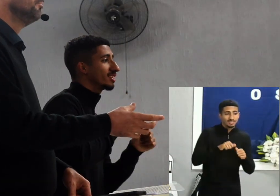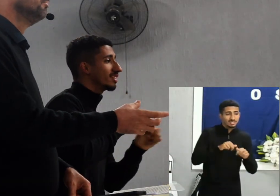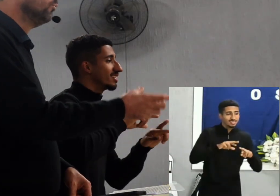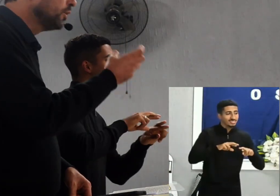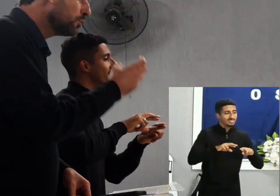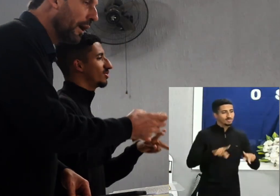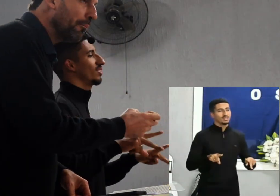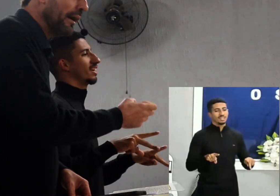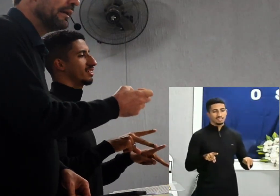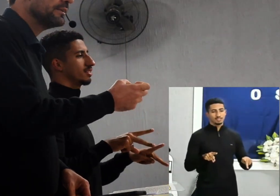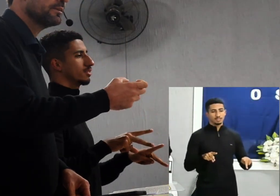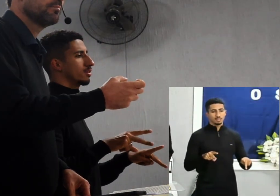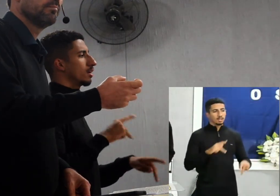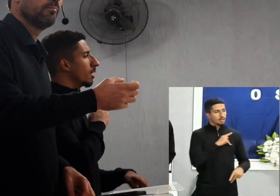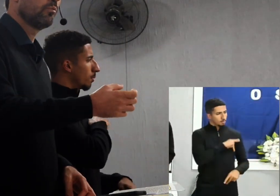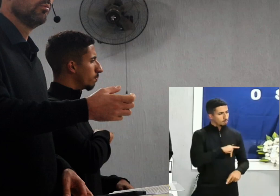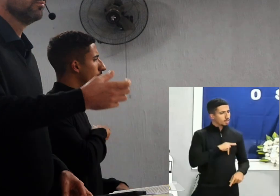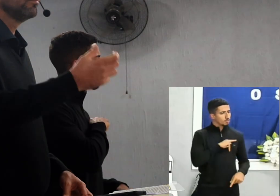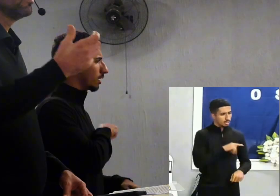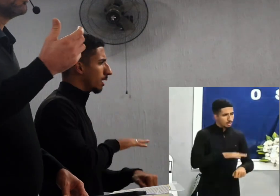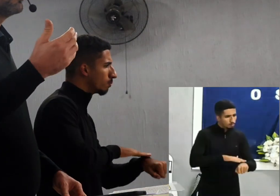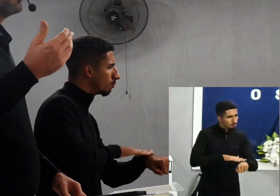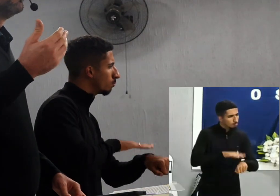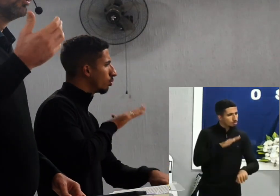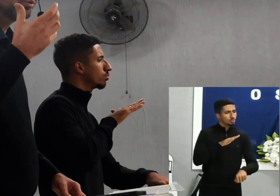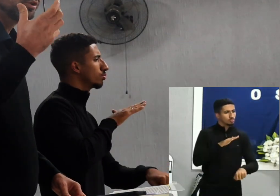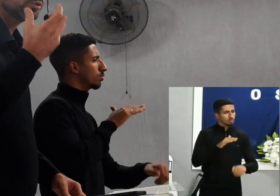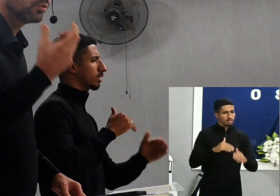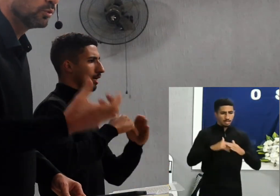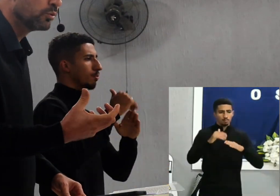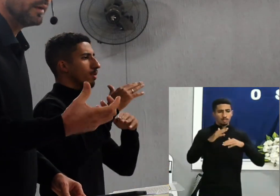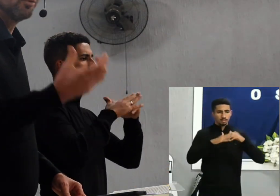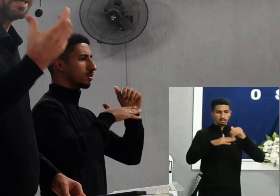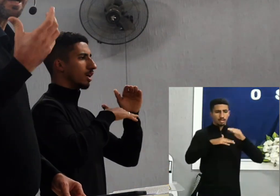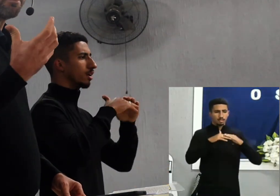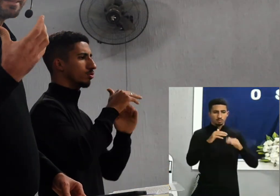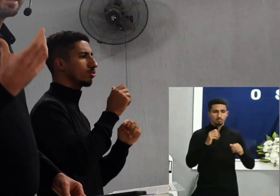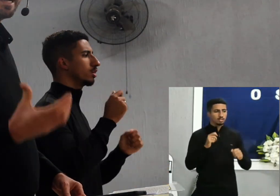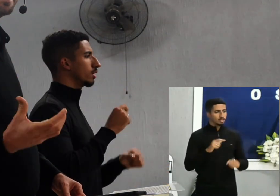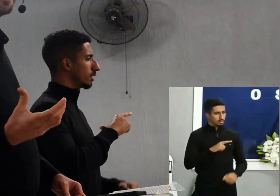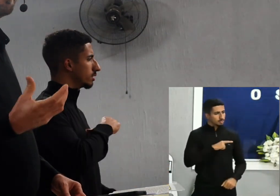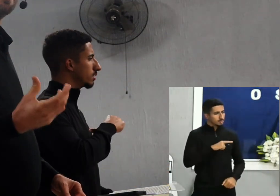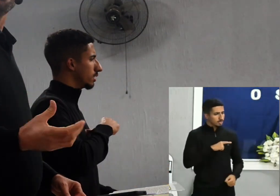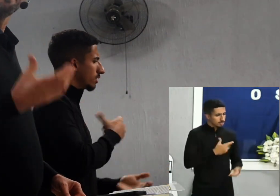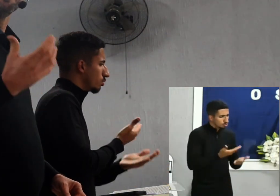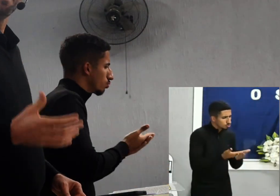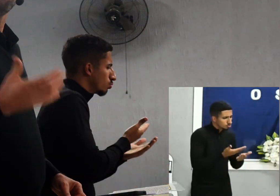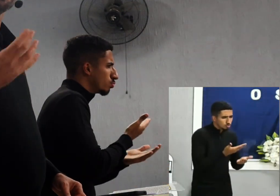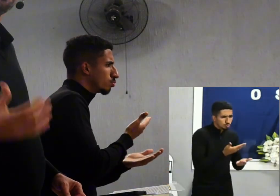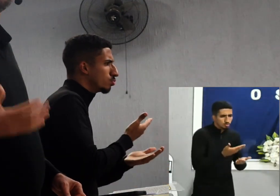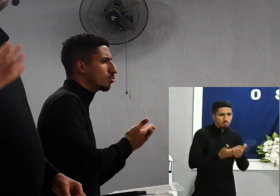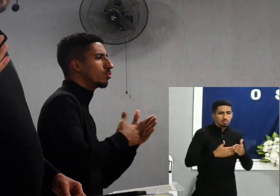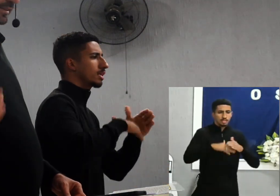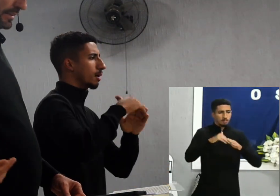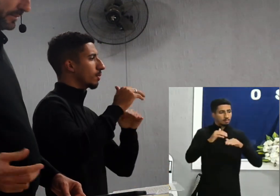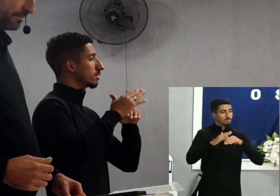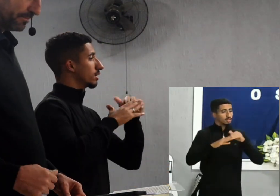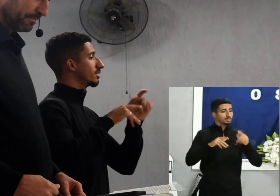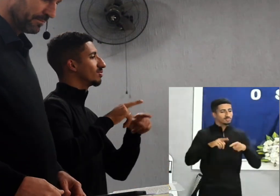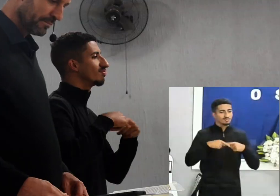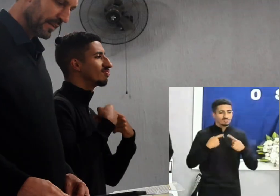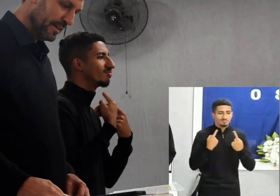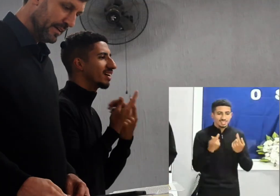alguém muito capaz, com muito estudo, né, e muita capacidade, ele não agia